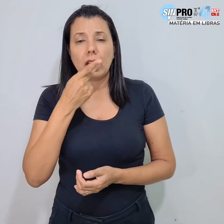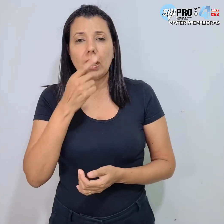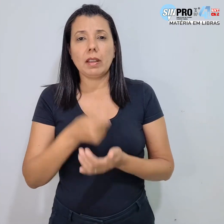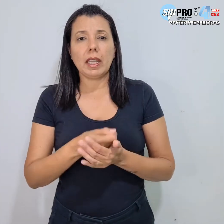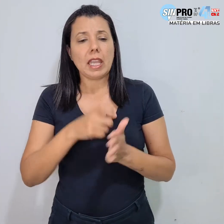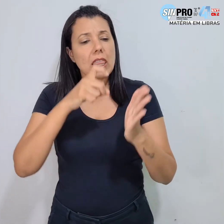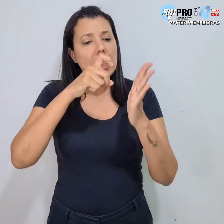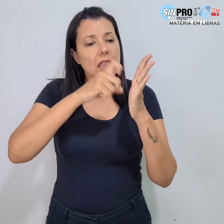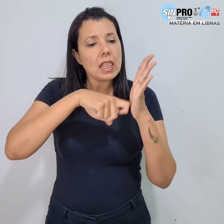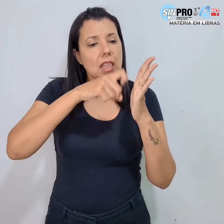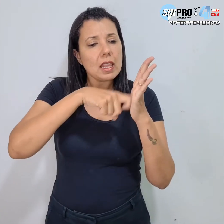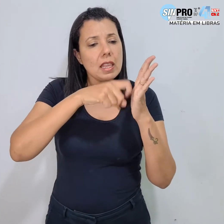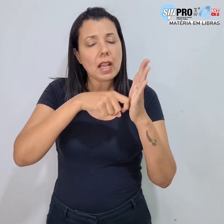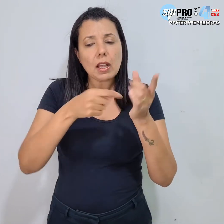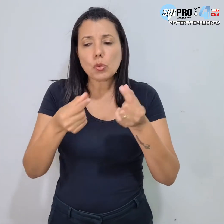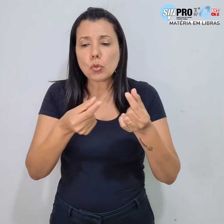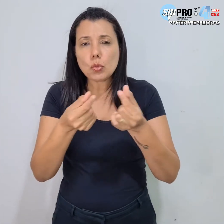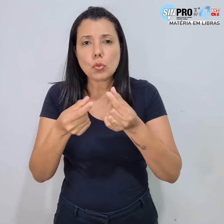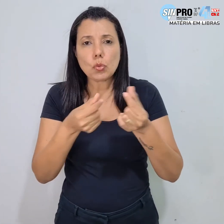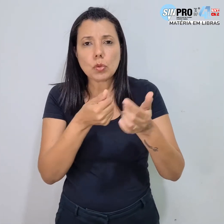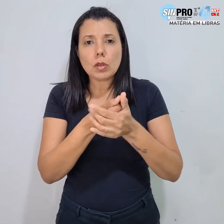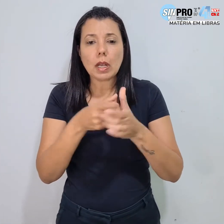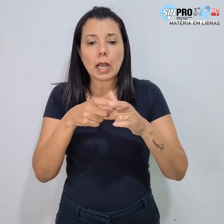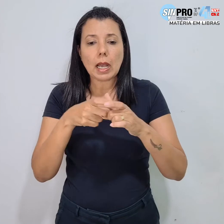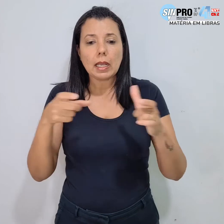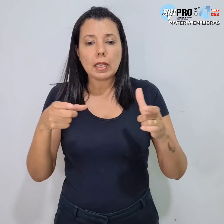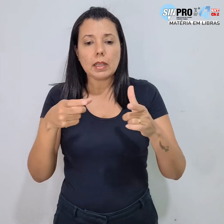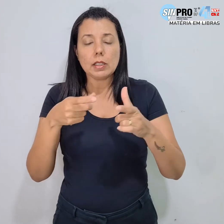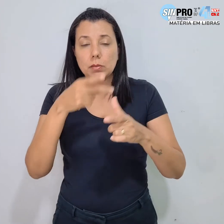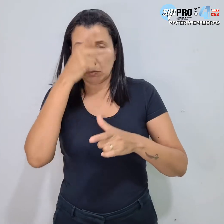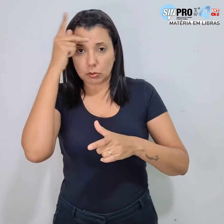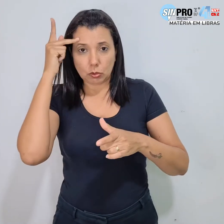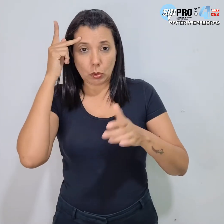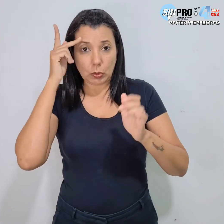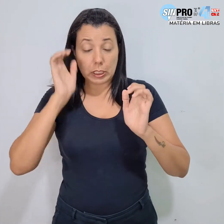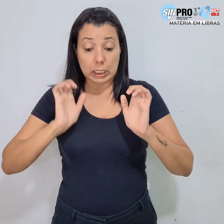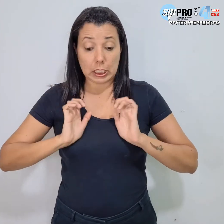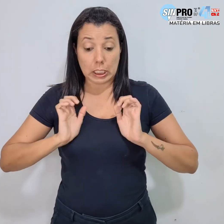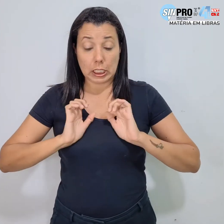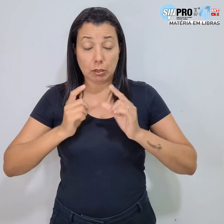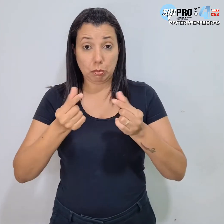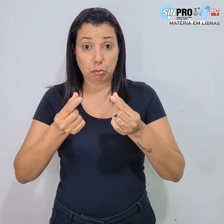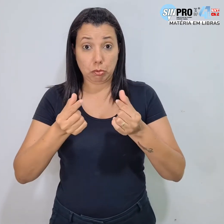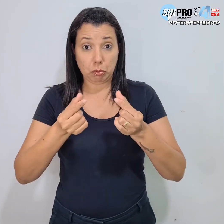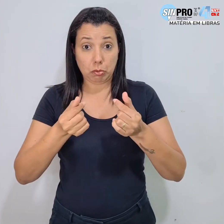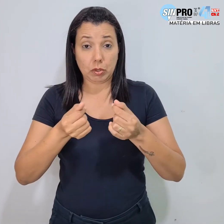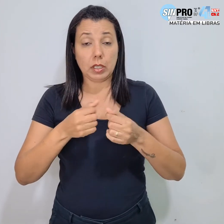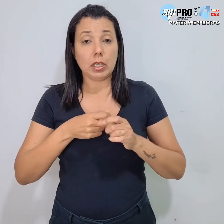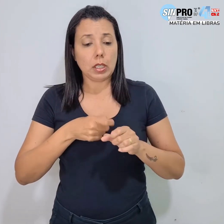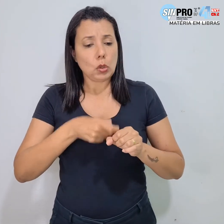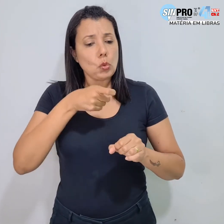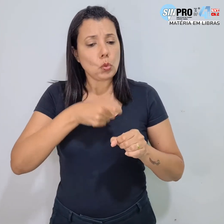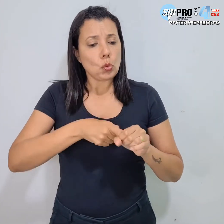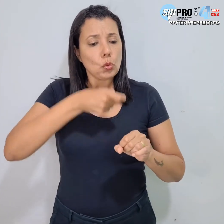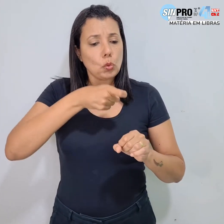falarem em taxas, as grandes fortunas e os lucros